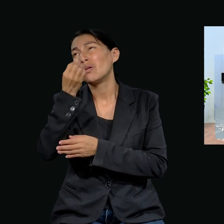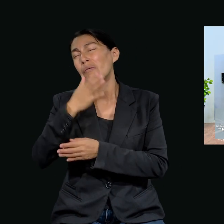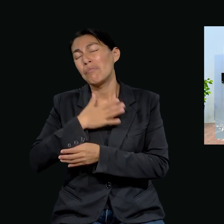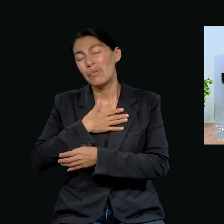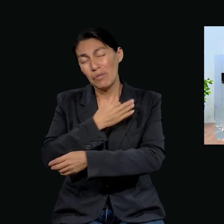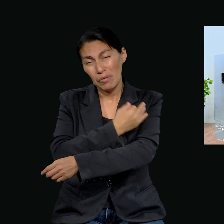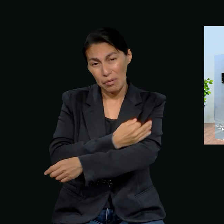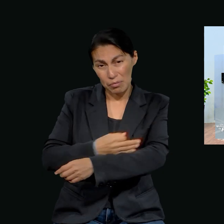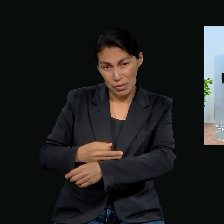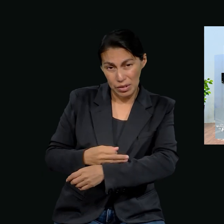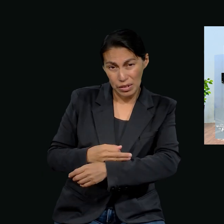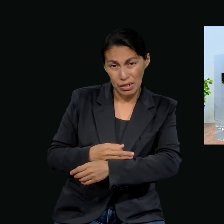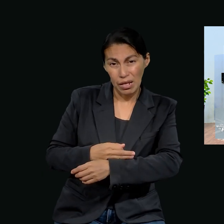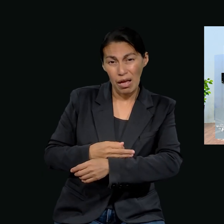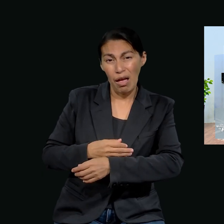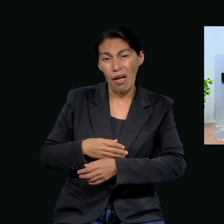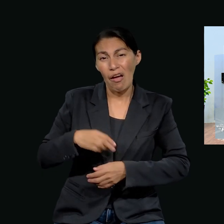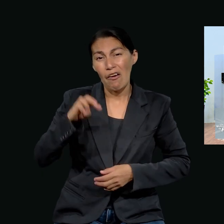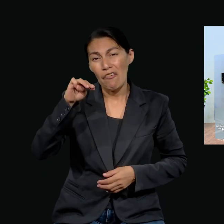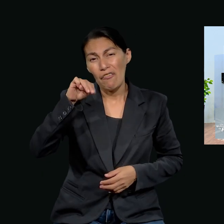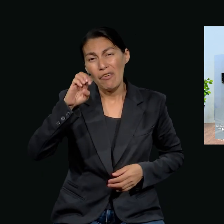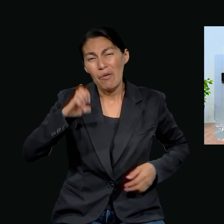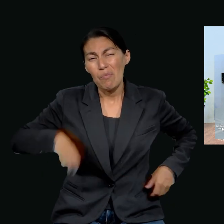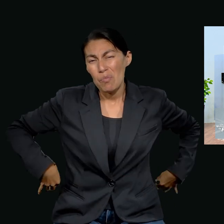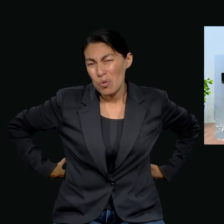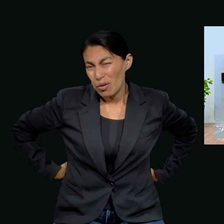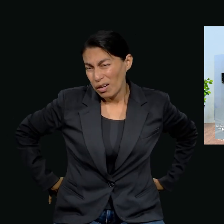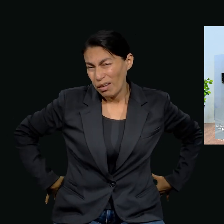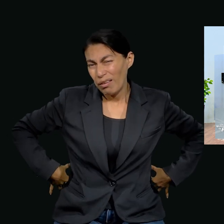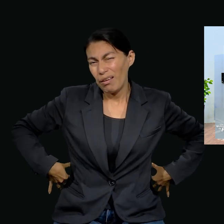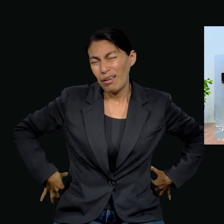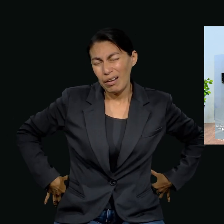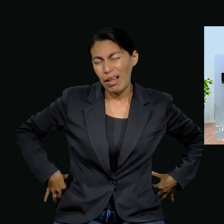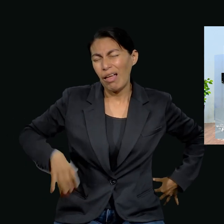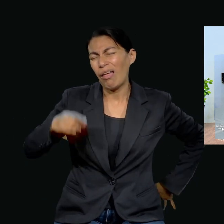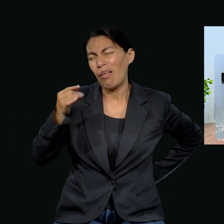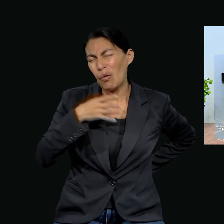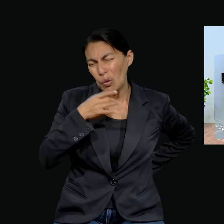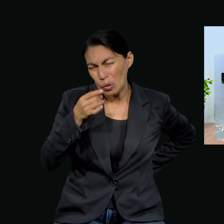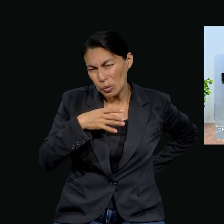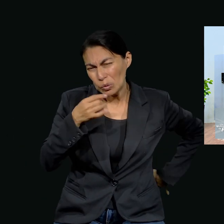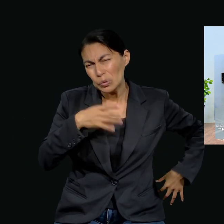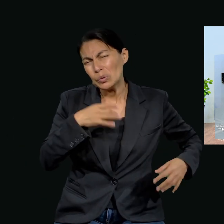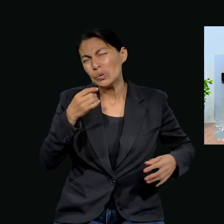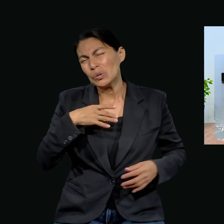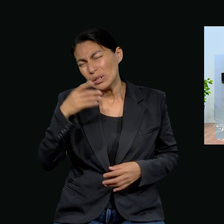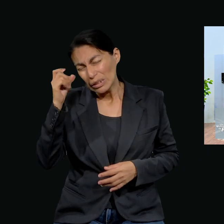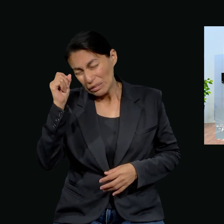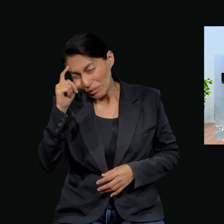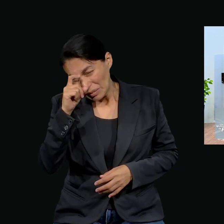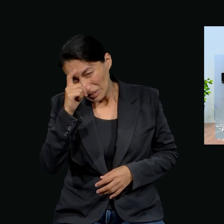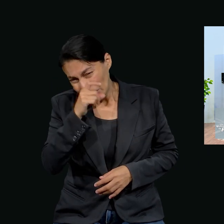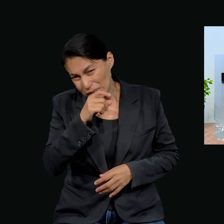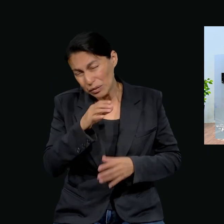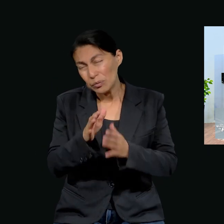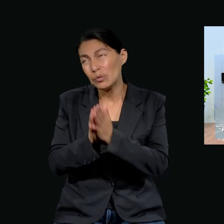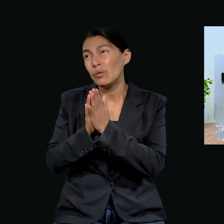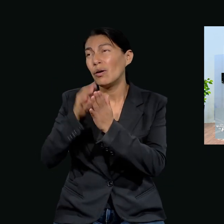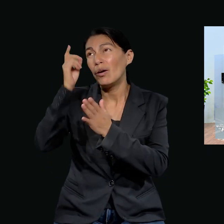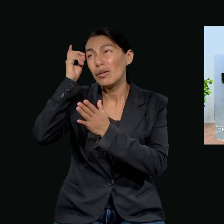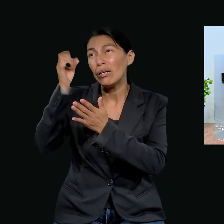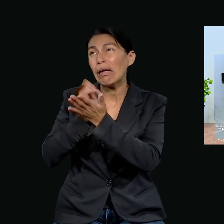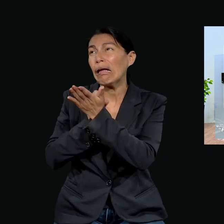Rosa Pido oración Por espiritualidad De mi familia Y por mi salud Tengo mucho